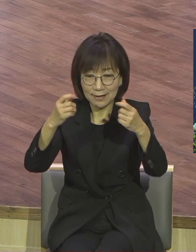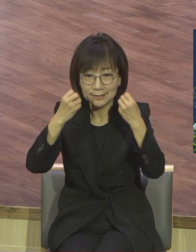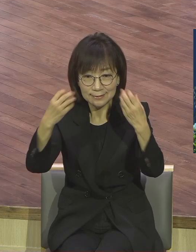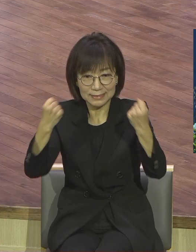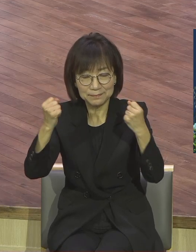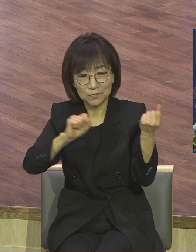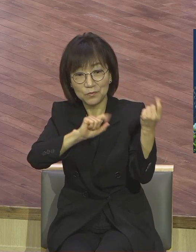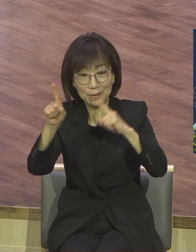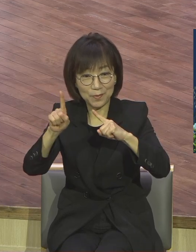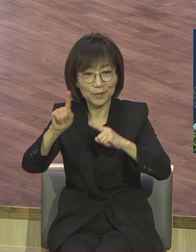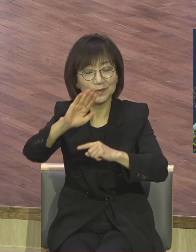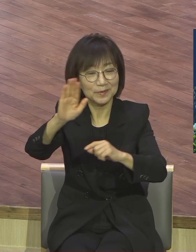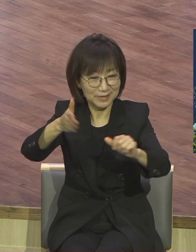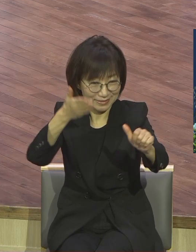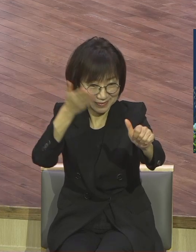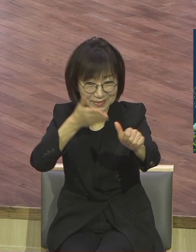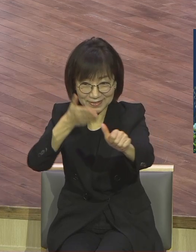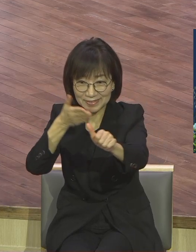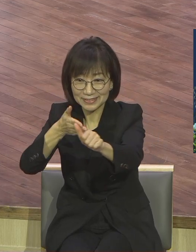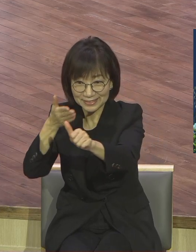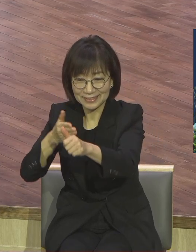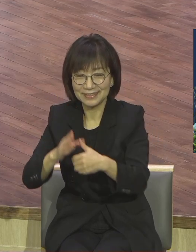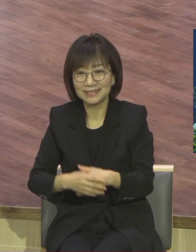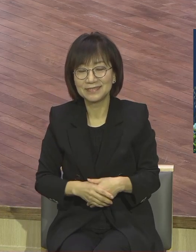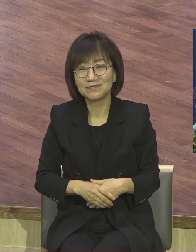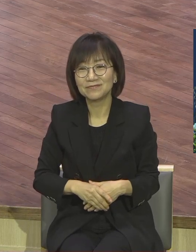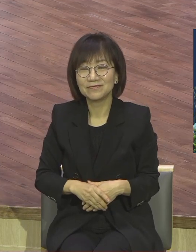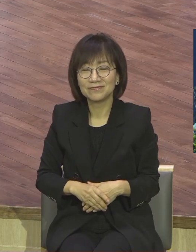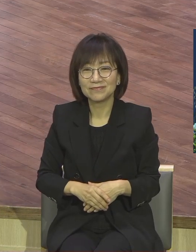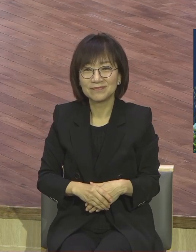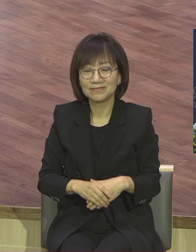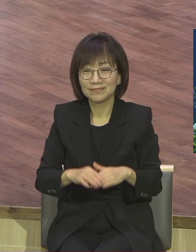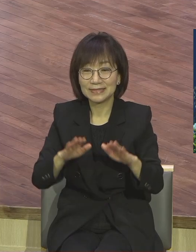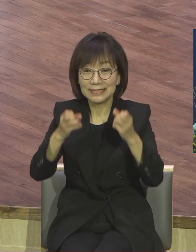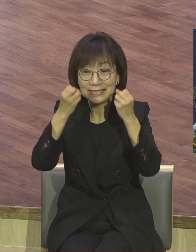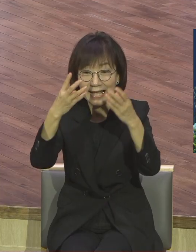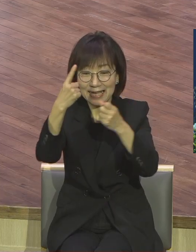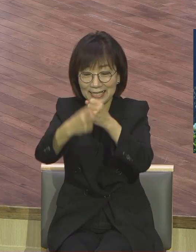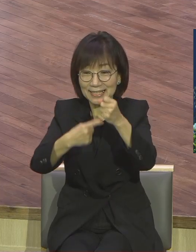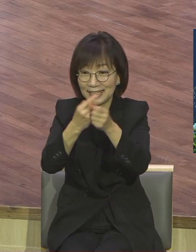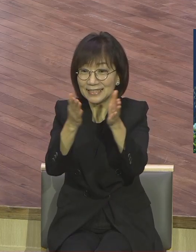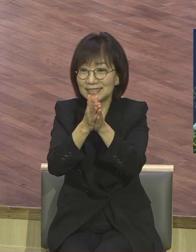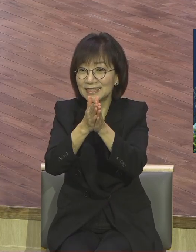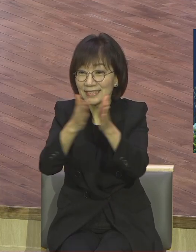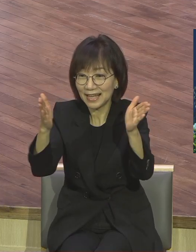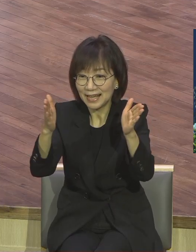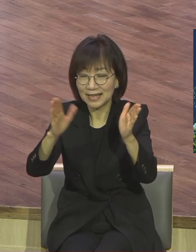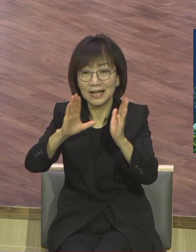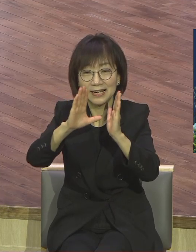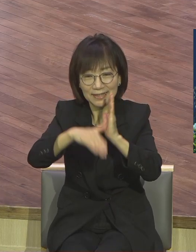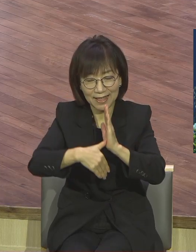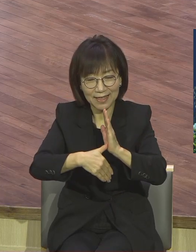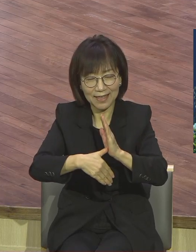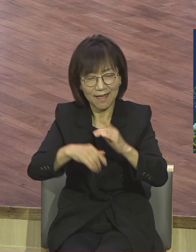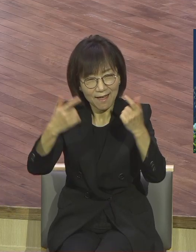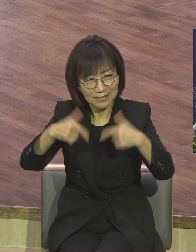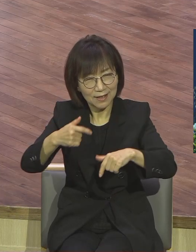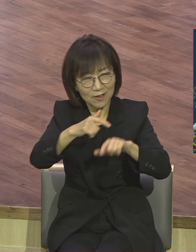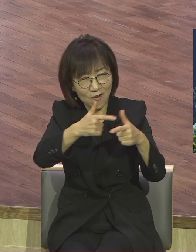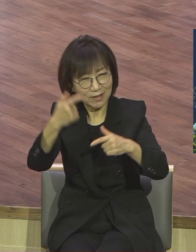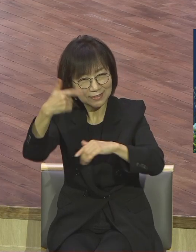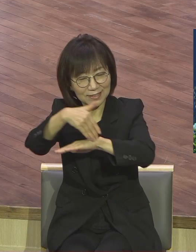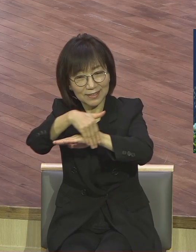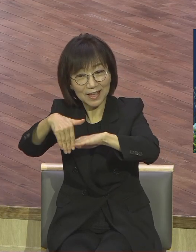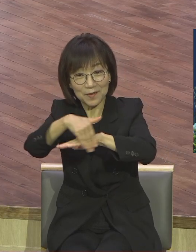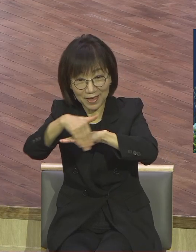세면는 시간이 되기를 바랍니다. 우리가 새해를 시작하면서 다양한 계획들을 세우고